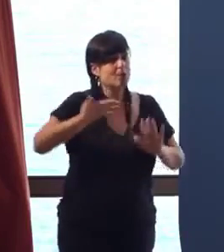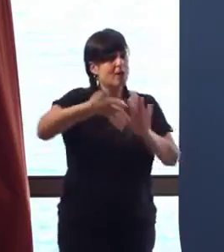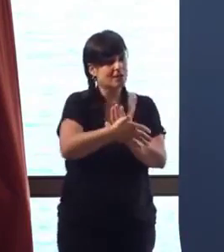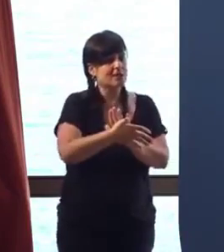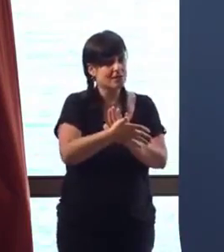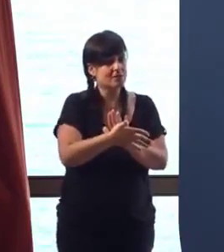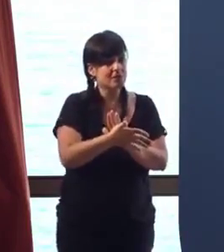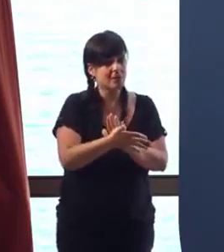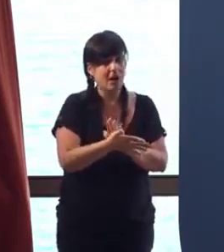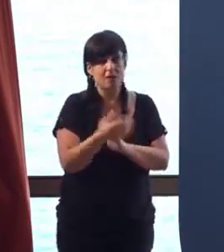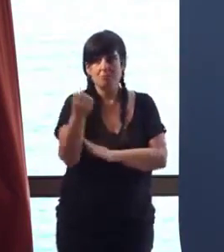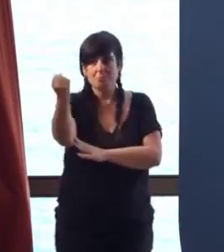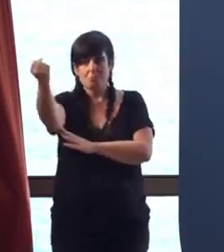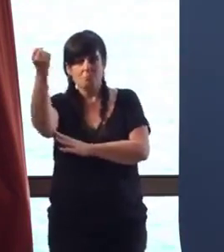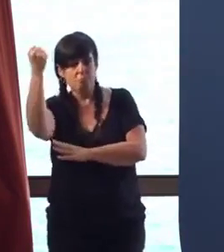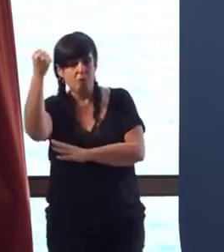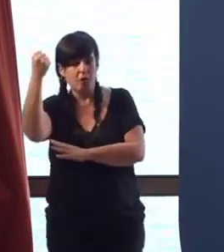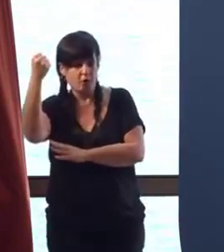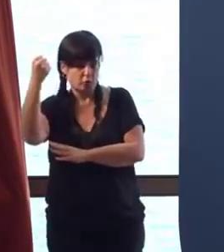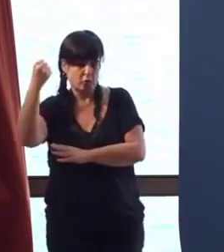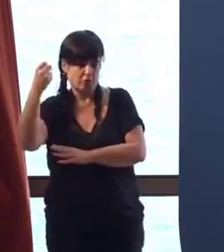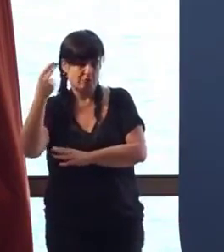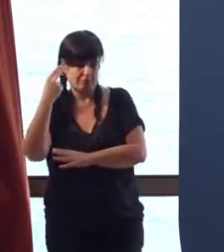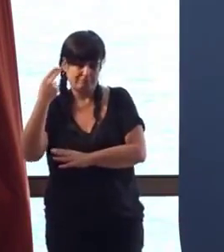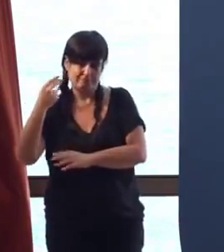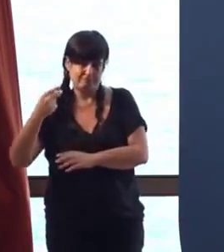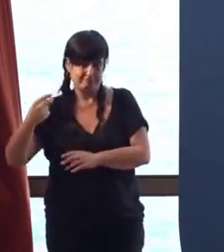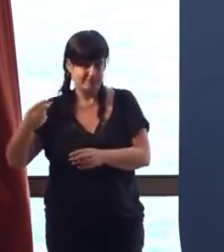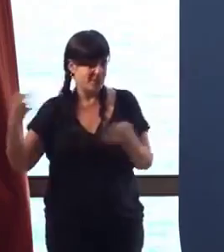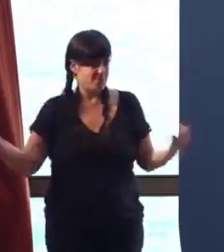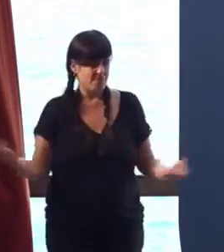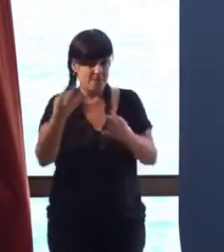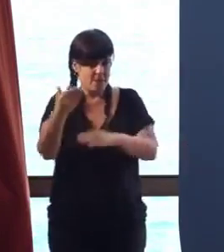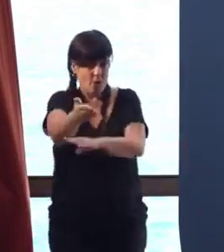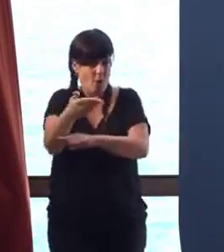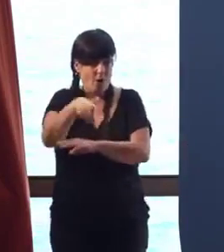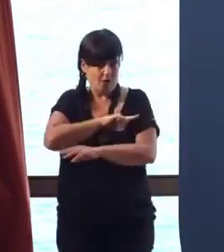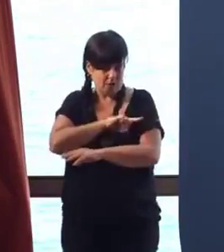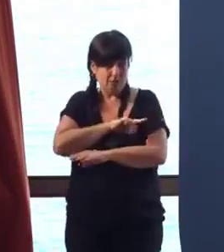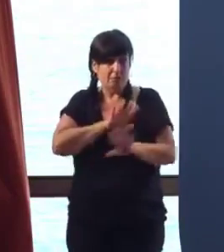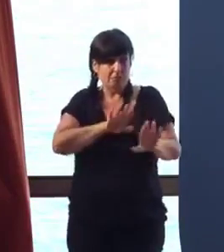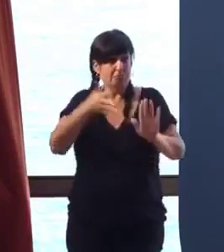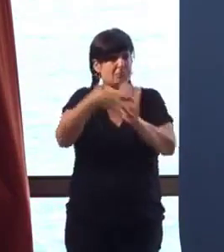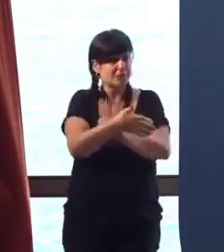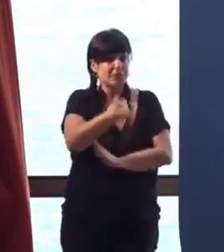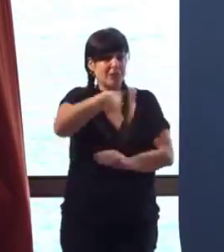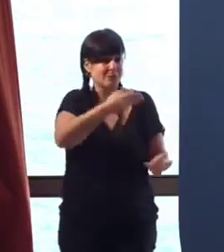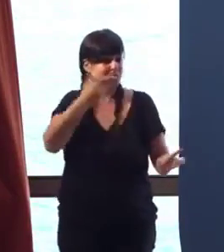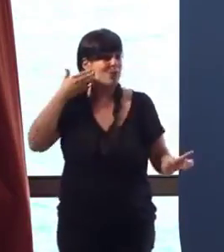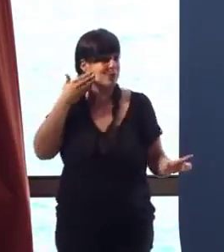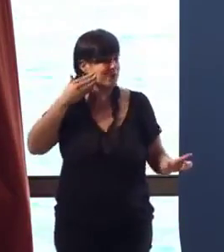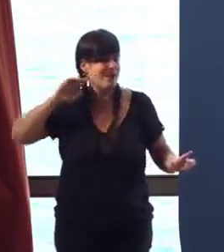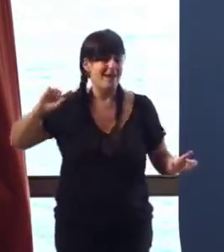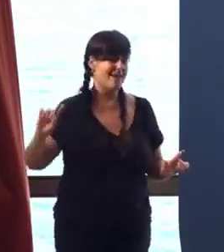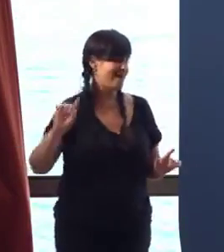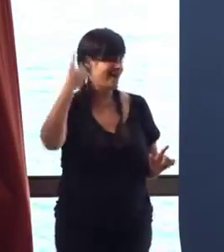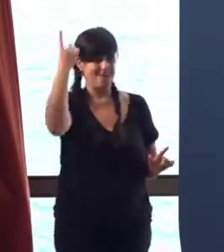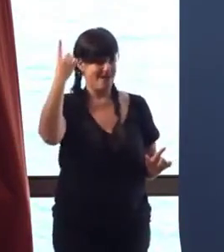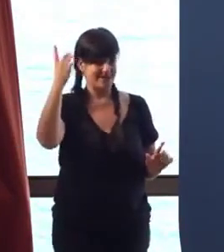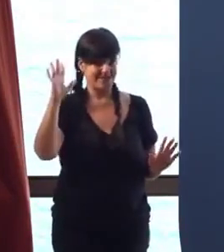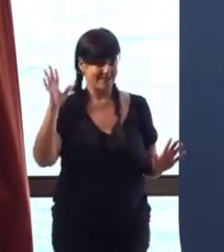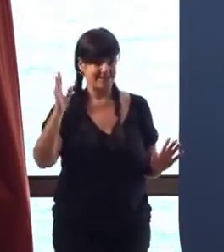que los poderosos te van a señalar con el dedo. Y esa es la mayor honra que puede tener alguien que haga político al servicio de la